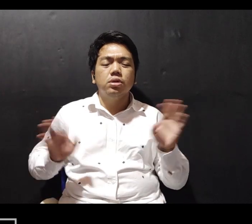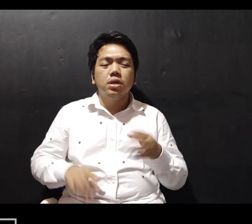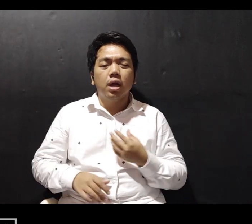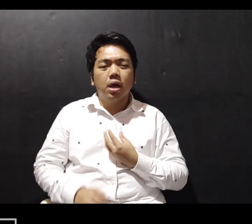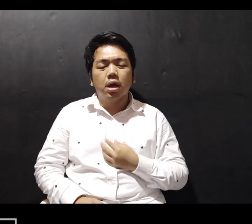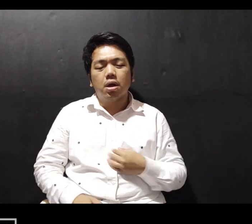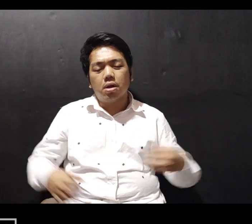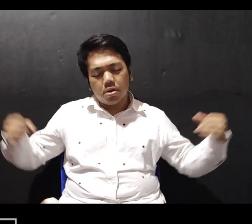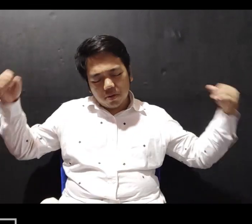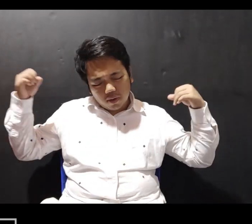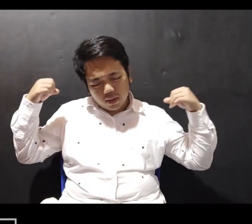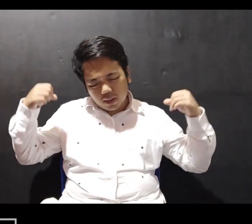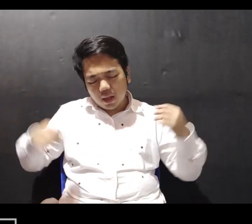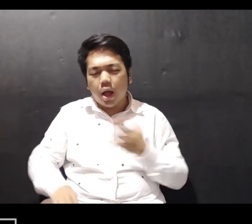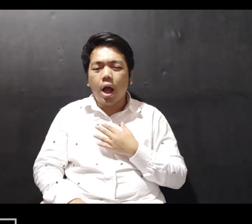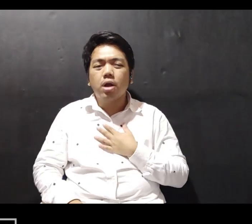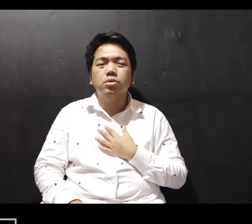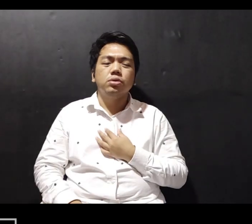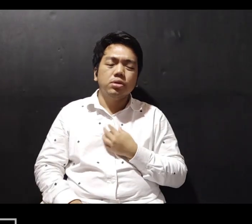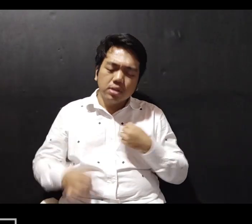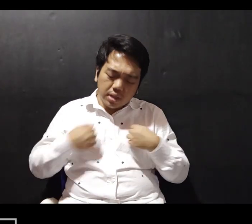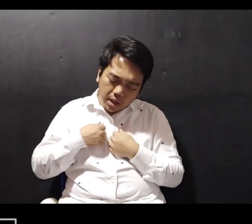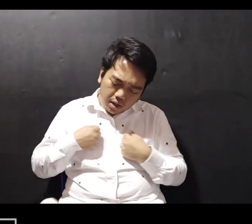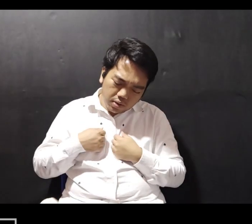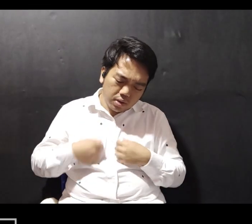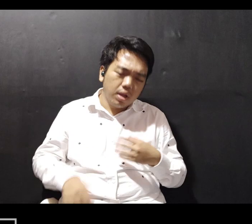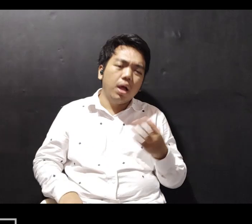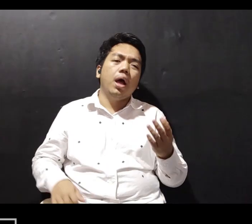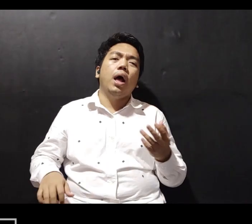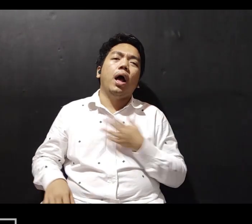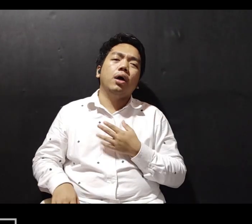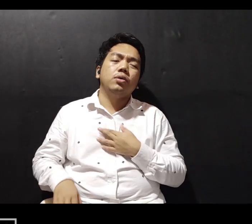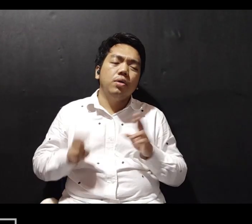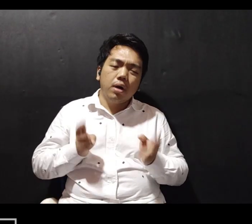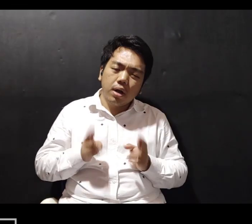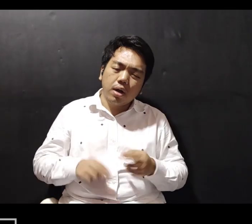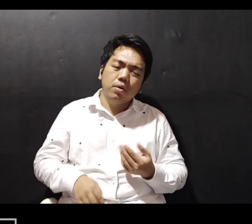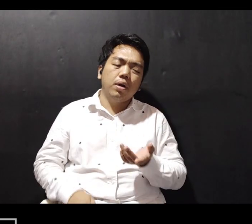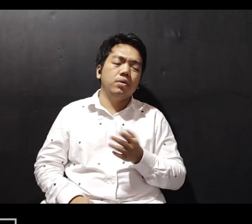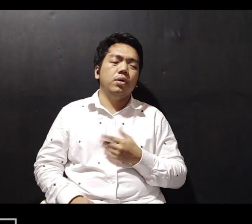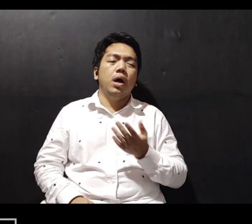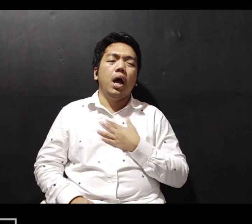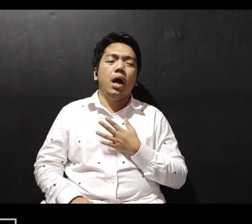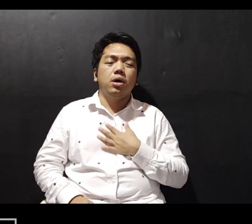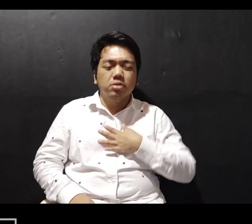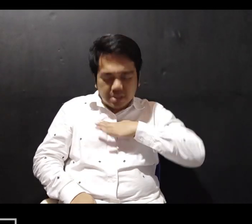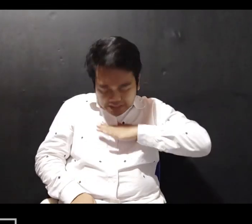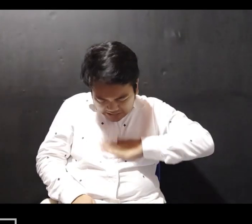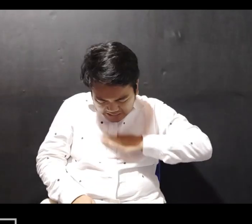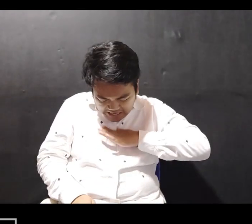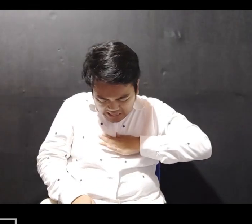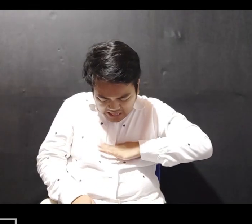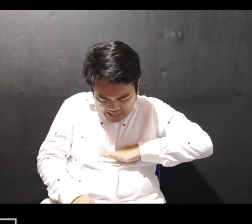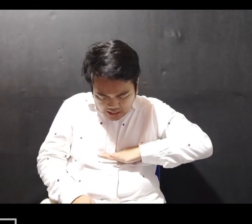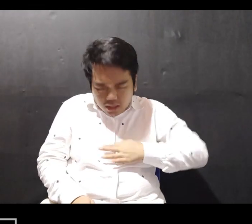Aku merasa takut akan kesakitan ini, aku merasa khawatir secara ekonomi. Aku merasa tertekan karena aku